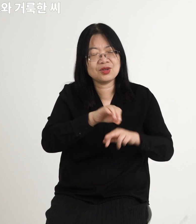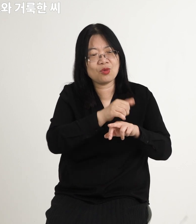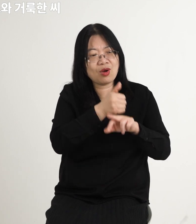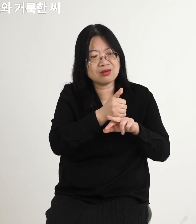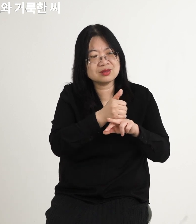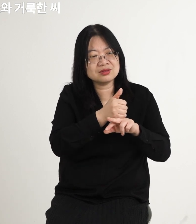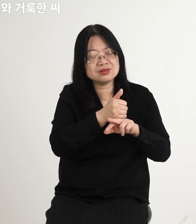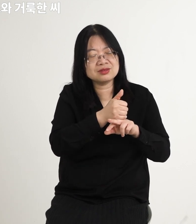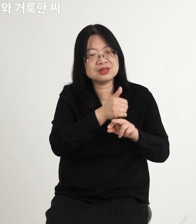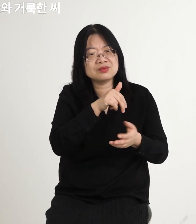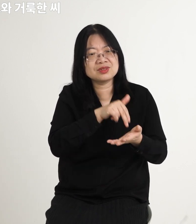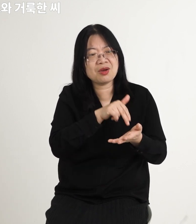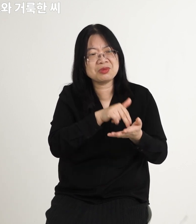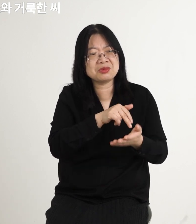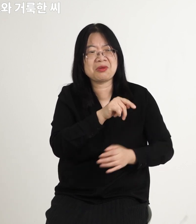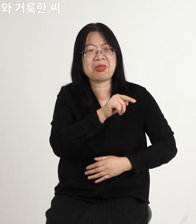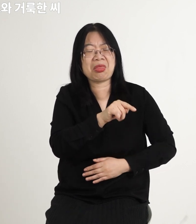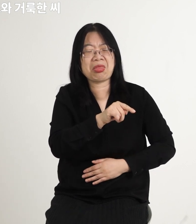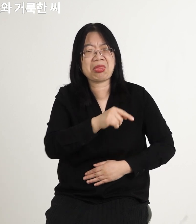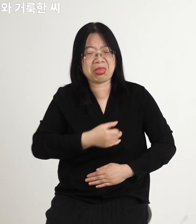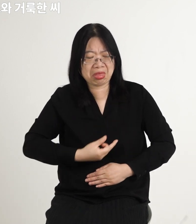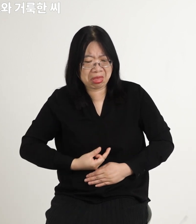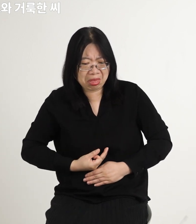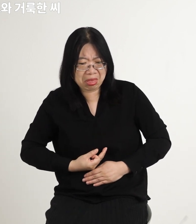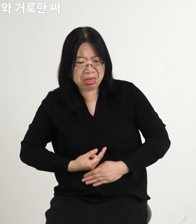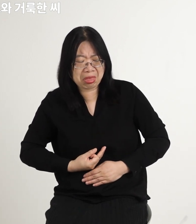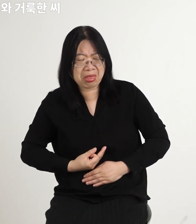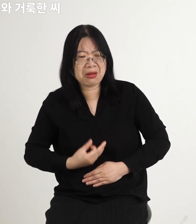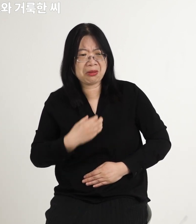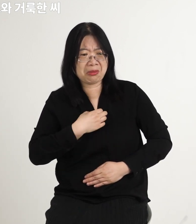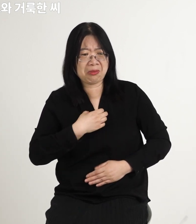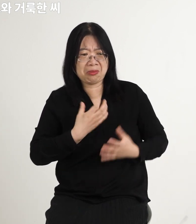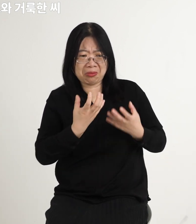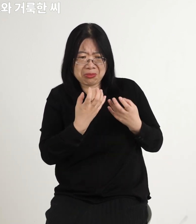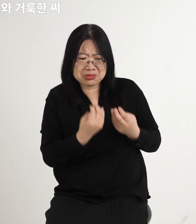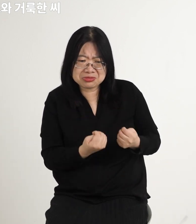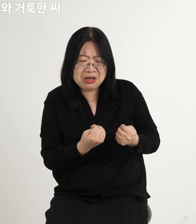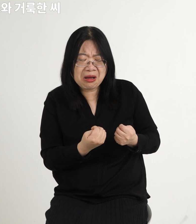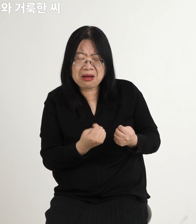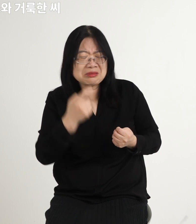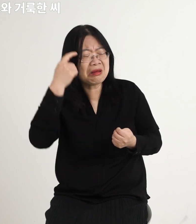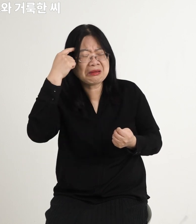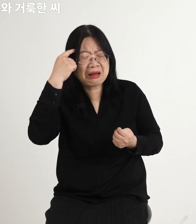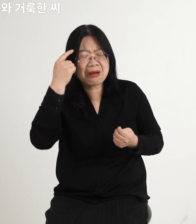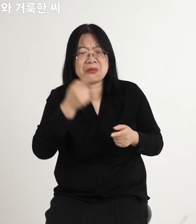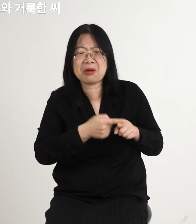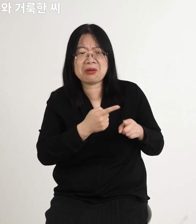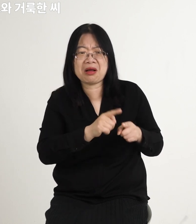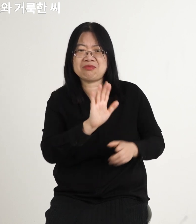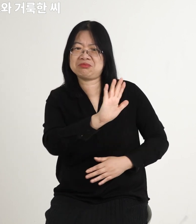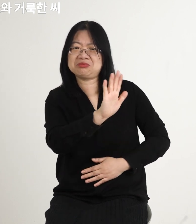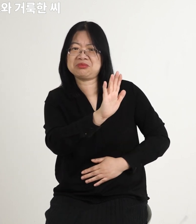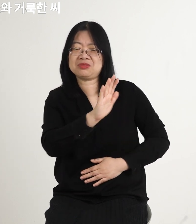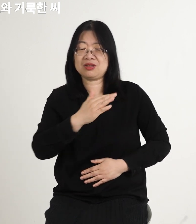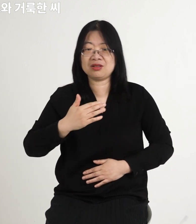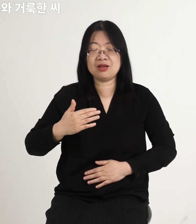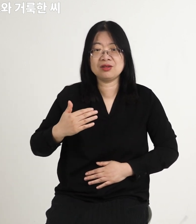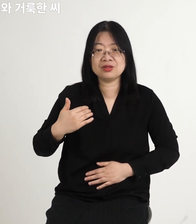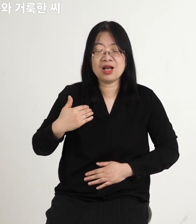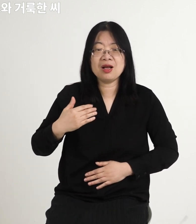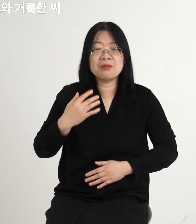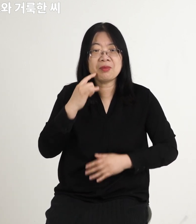좀 쫀쫀하구나, 겁이 많구나. 이게 이렇게 볼 문제입니까? 그럼 우리 같으면 이런